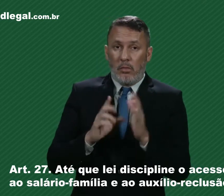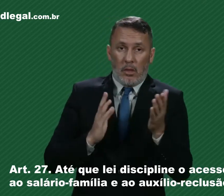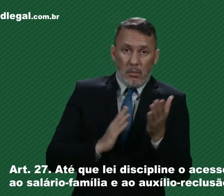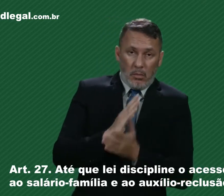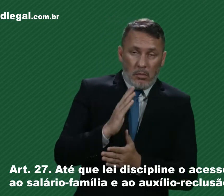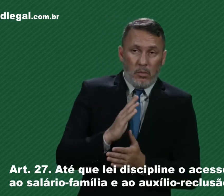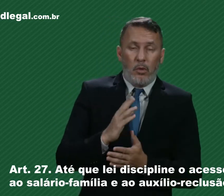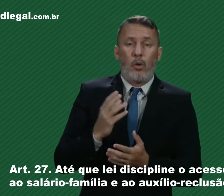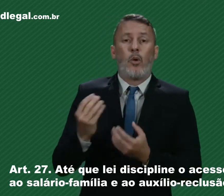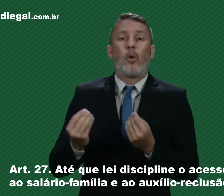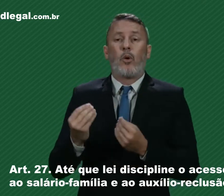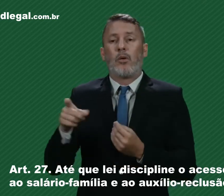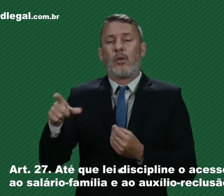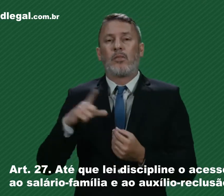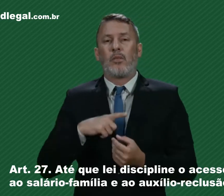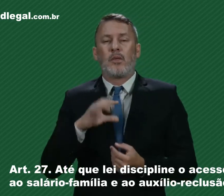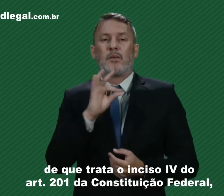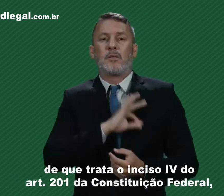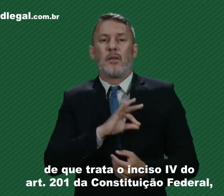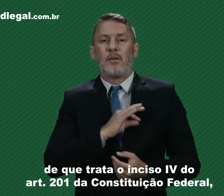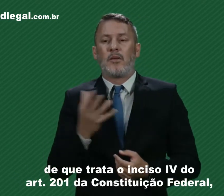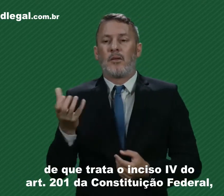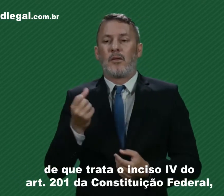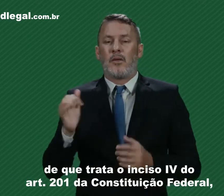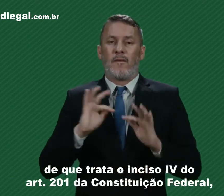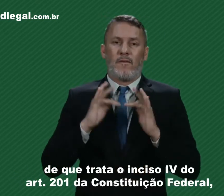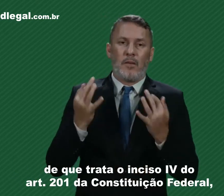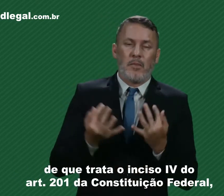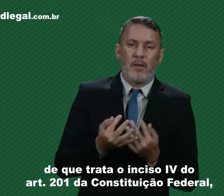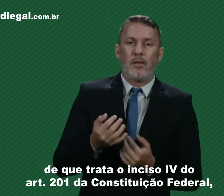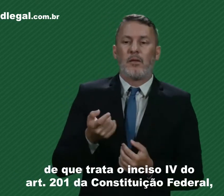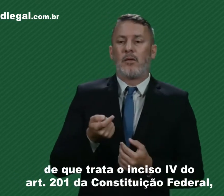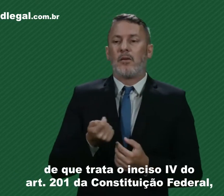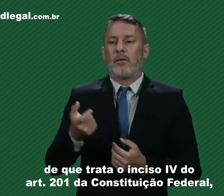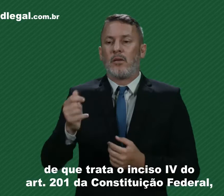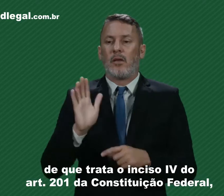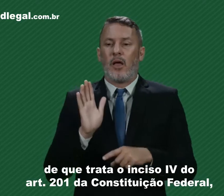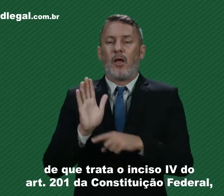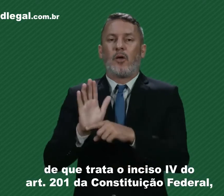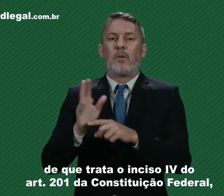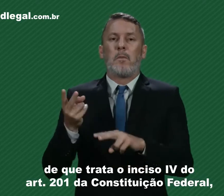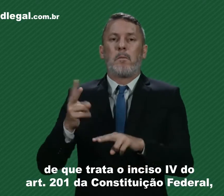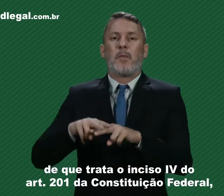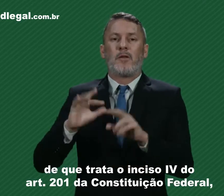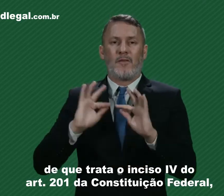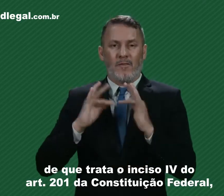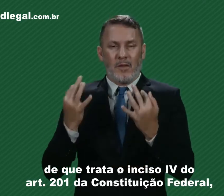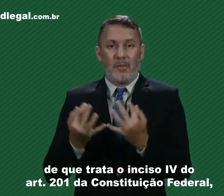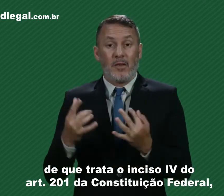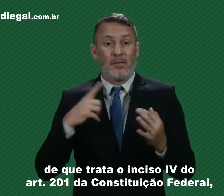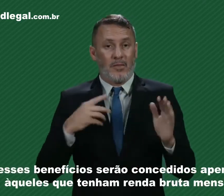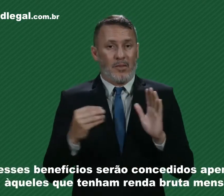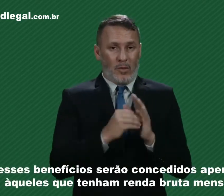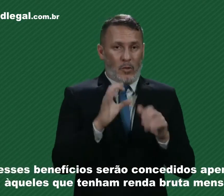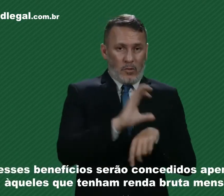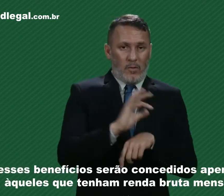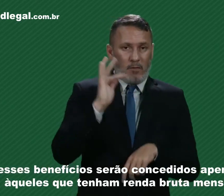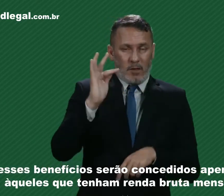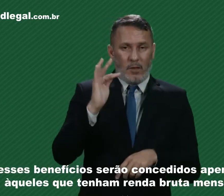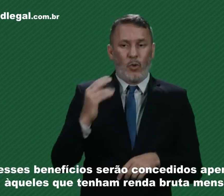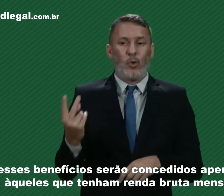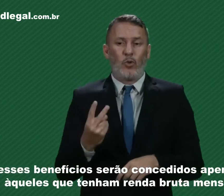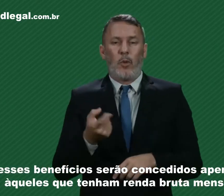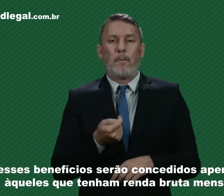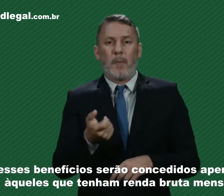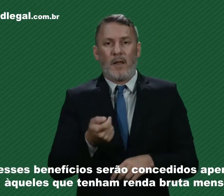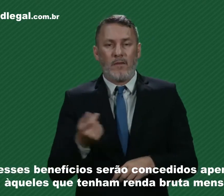salário família e ao auxílio reclusão de que trata o inciso 4 do artigo 201 da Constituição Federal, esses